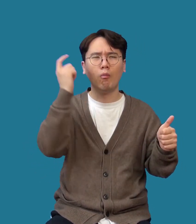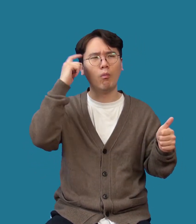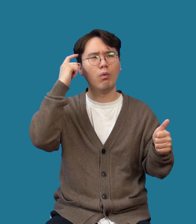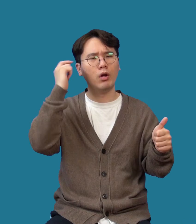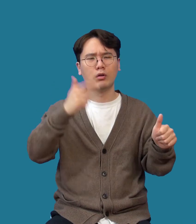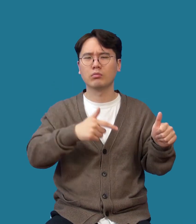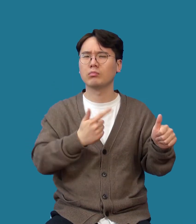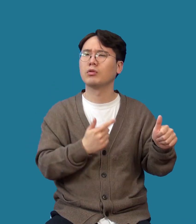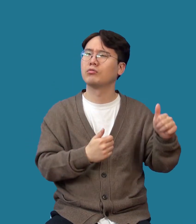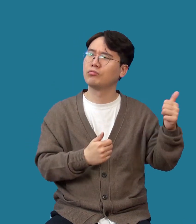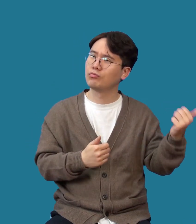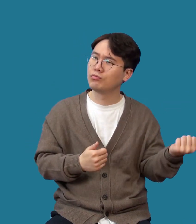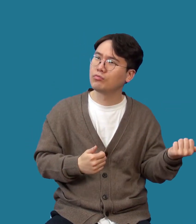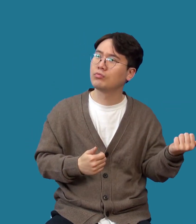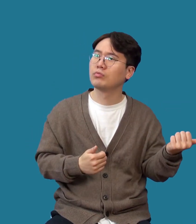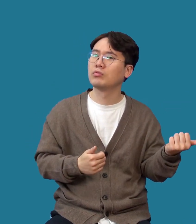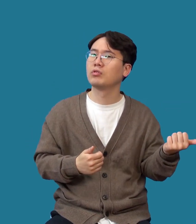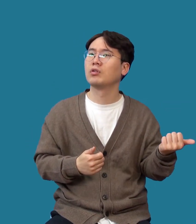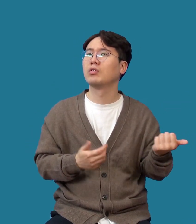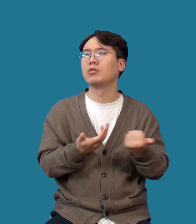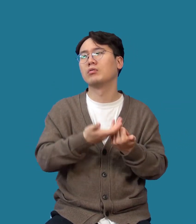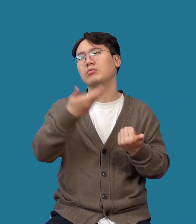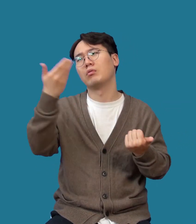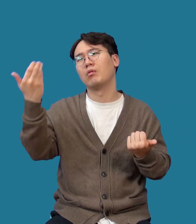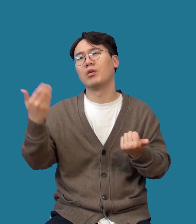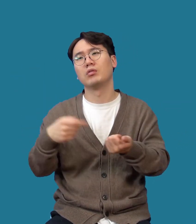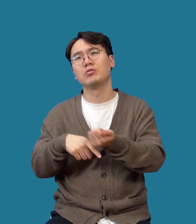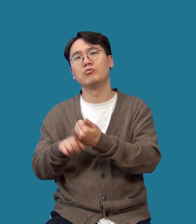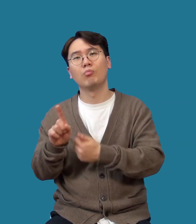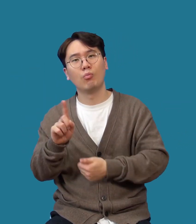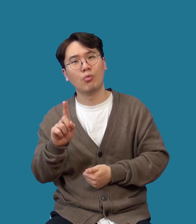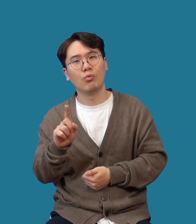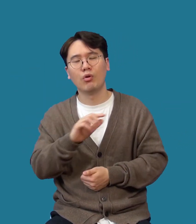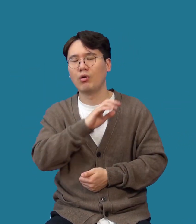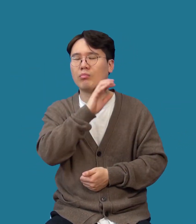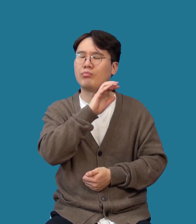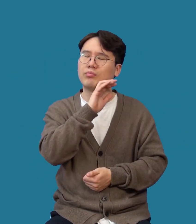나이에 왜 이렇게 데려가십니까? 이해할 수가 없었습니다.